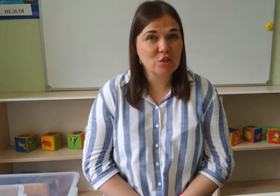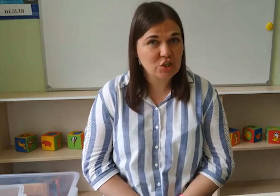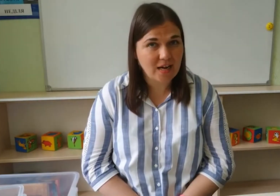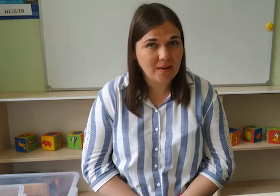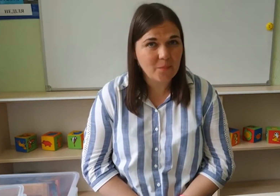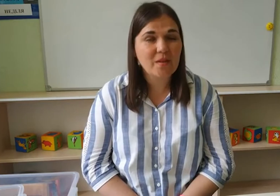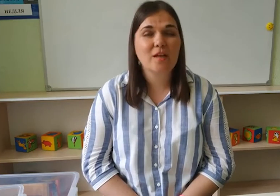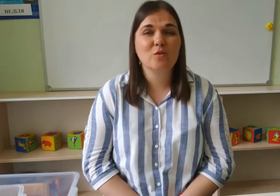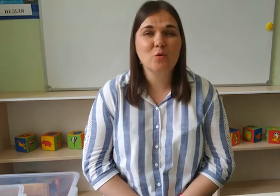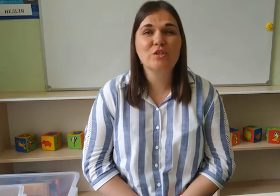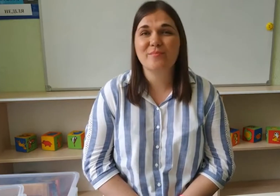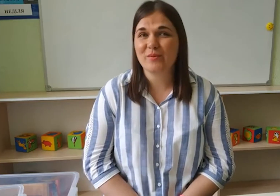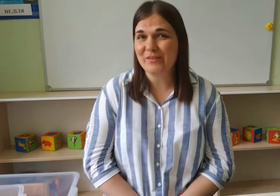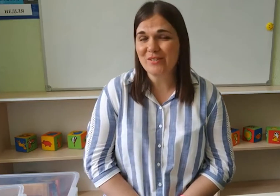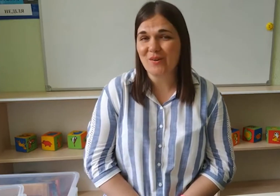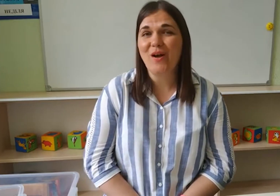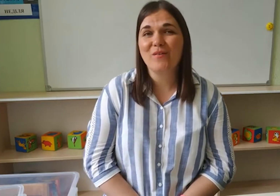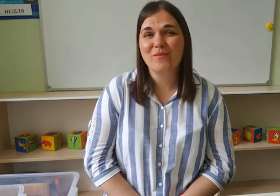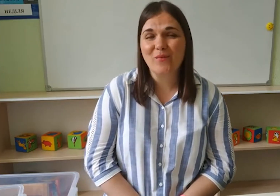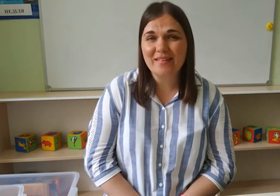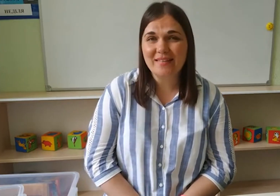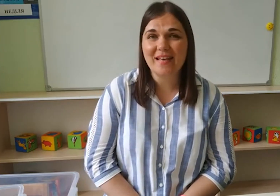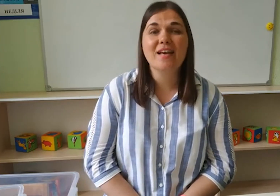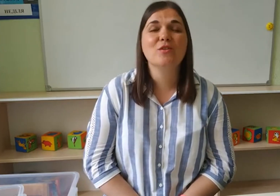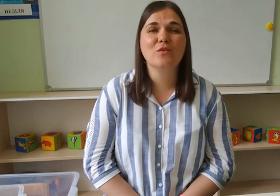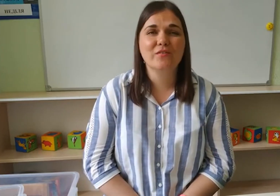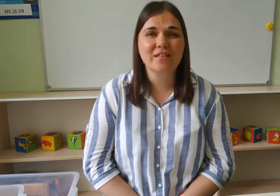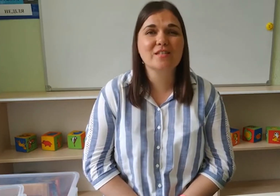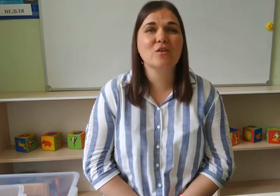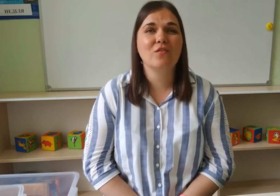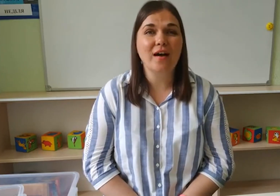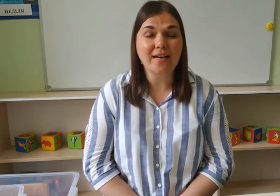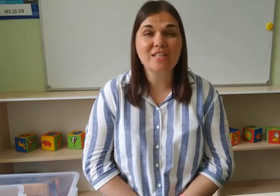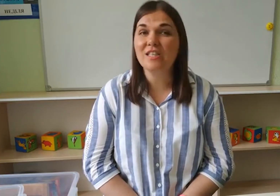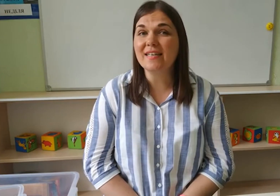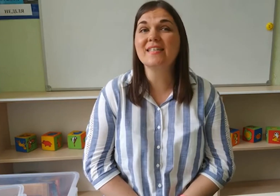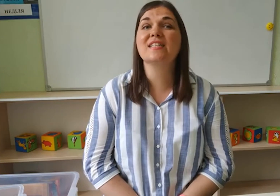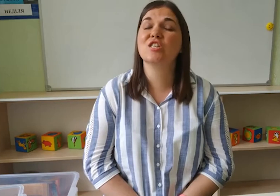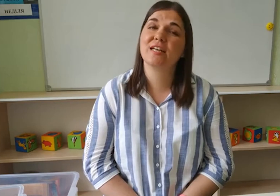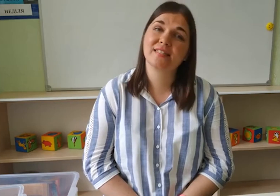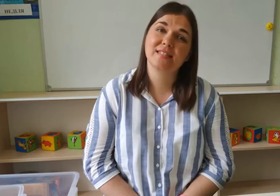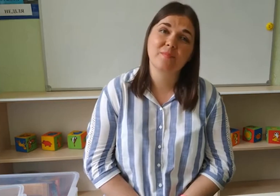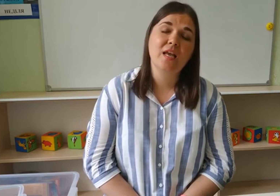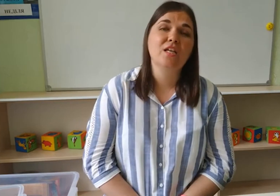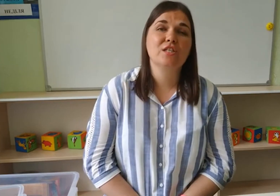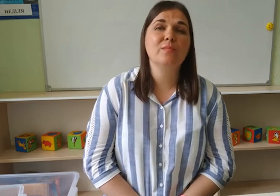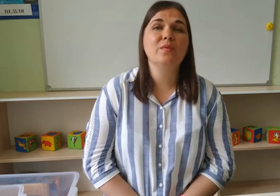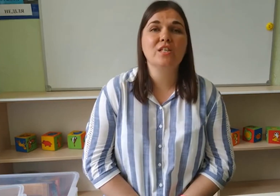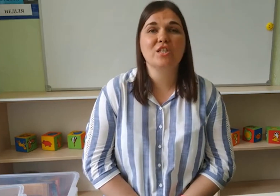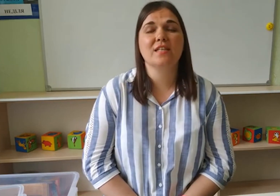казочкам дуже просто вводити нові слова через жести. Чим більше